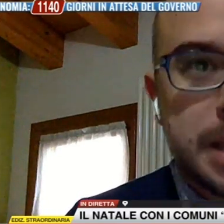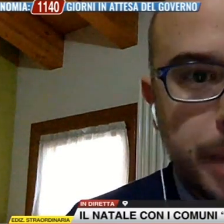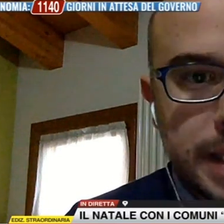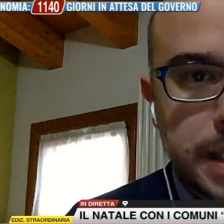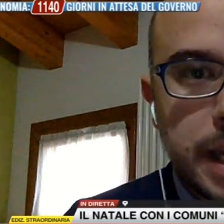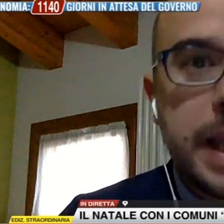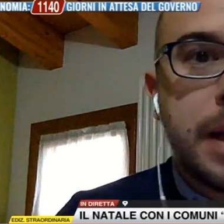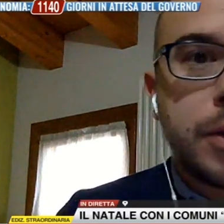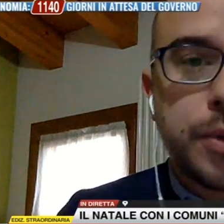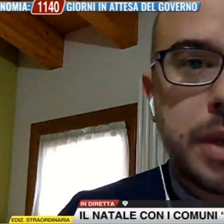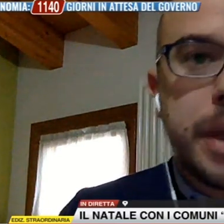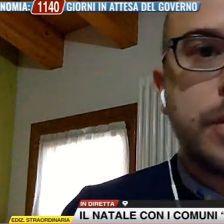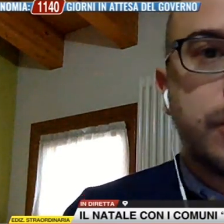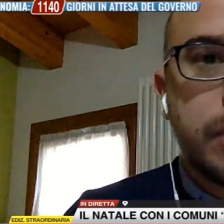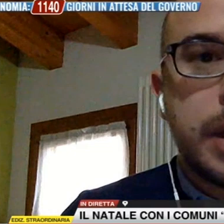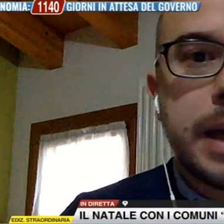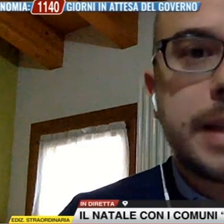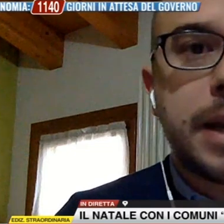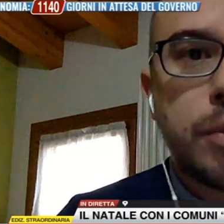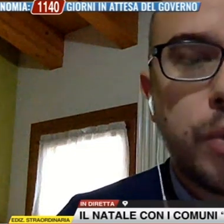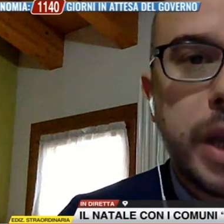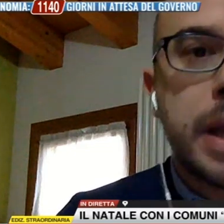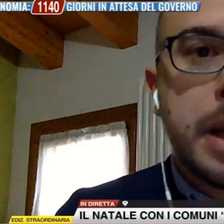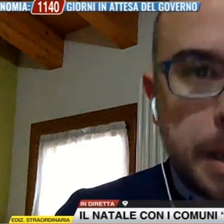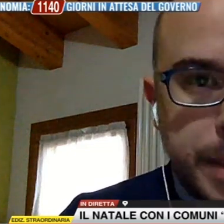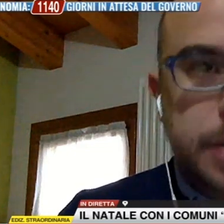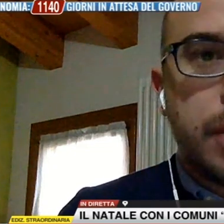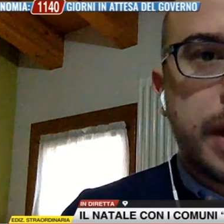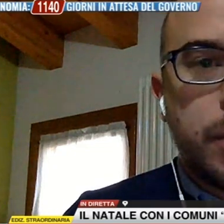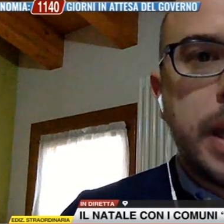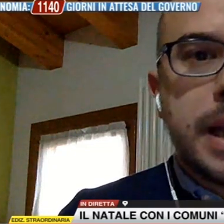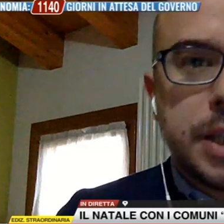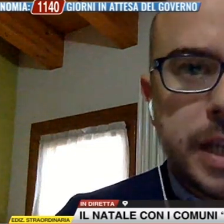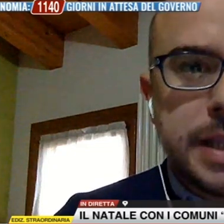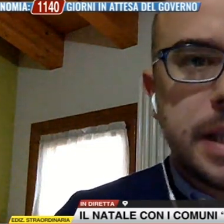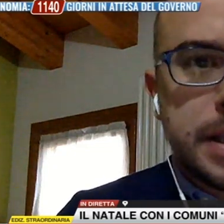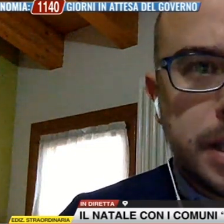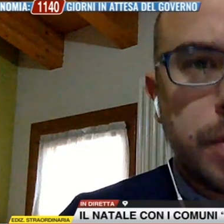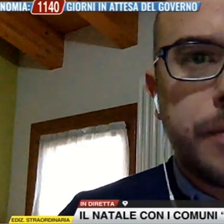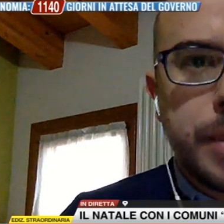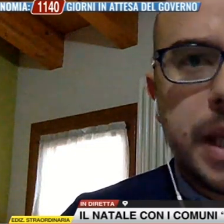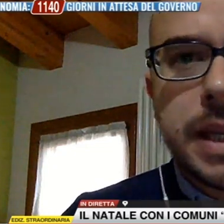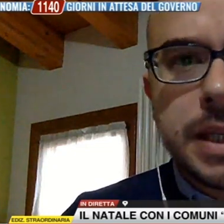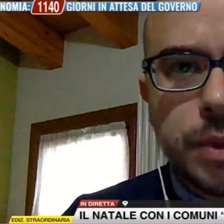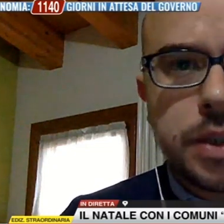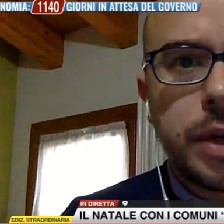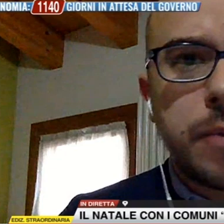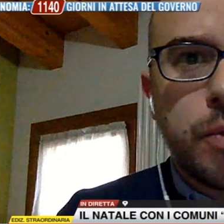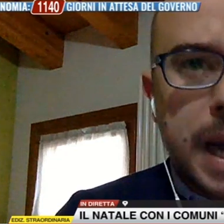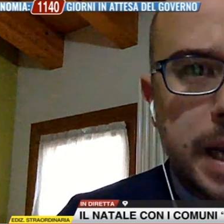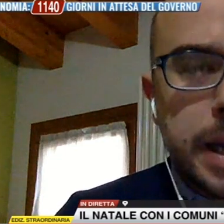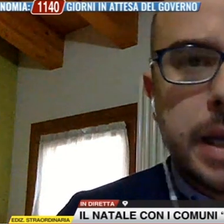deve essere presa, e lo spostamento tra i comuni, capisco anche qui le esigenze delle singole famiglie, delle